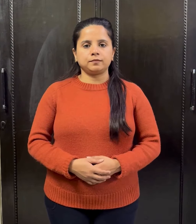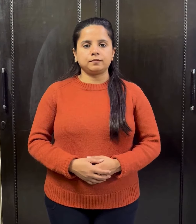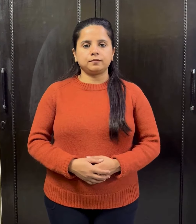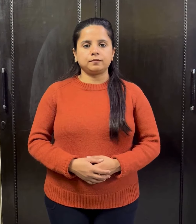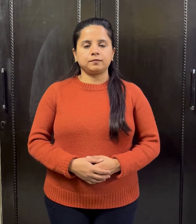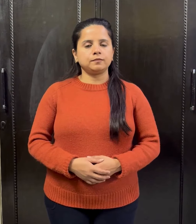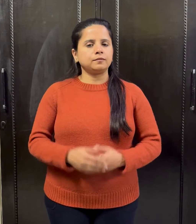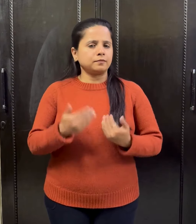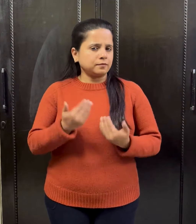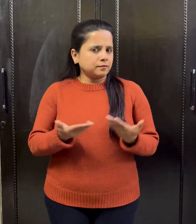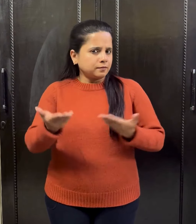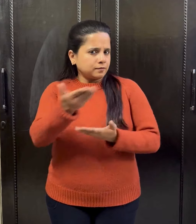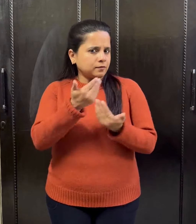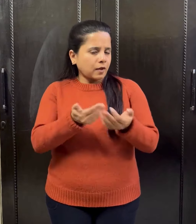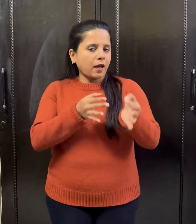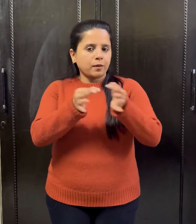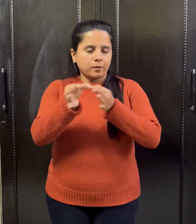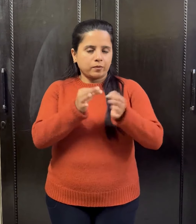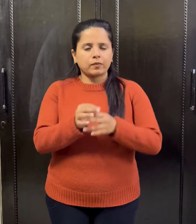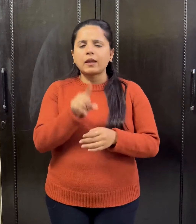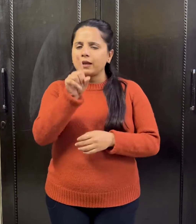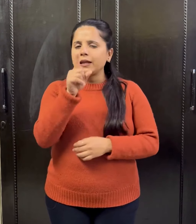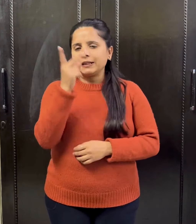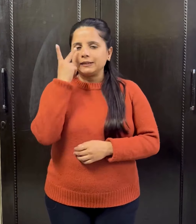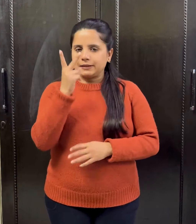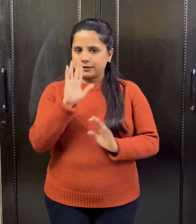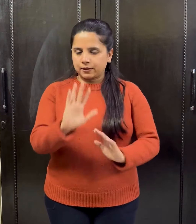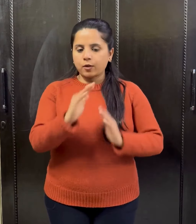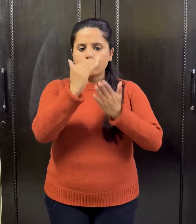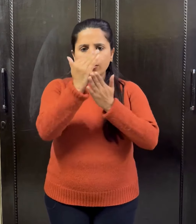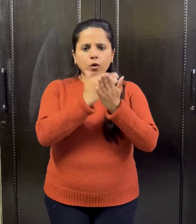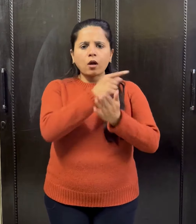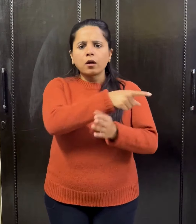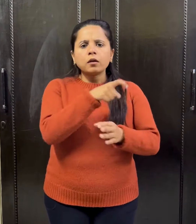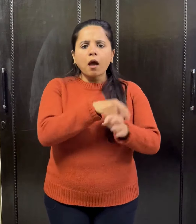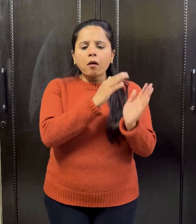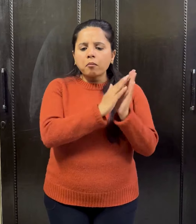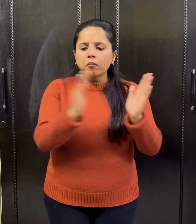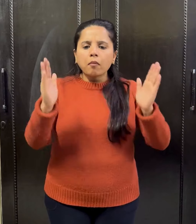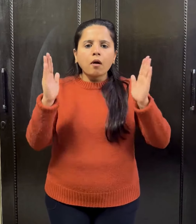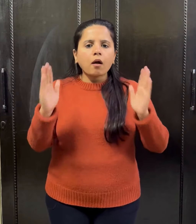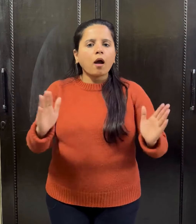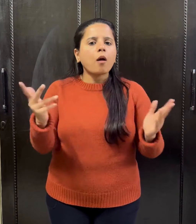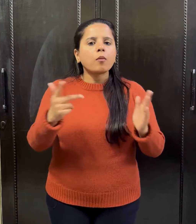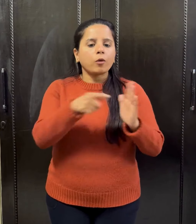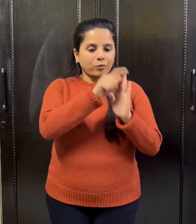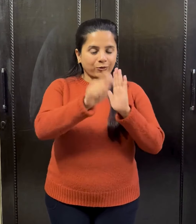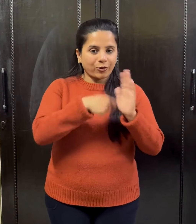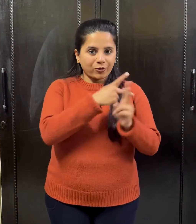आइए अब एक नजर डालते हैं प्रोग्राम के टाइमलाइन पर, यानी कि कार्यक्रम की समय